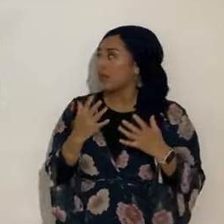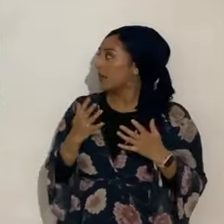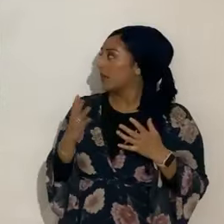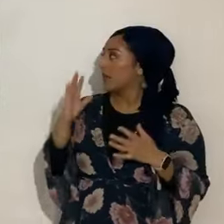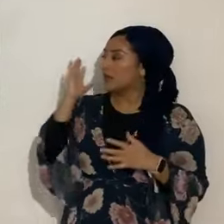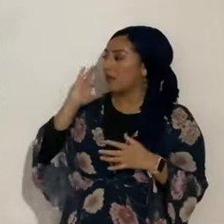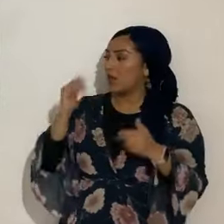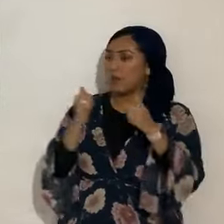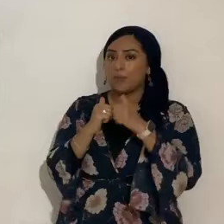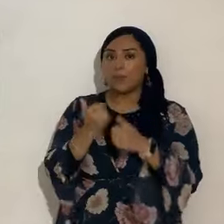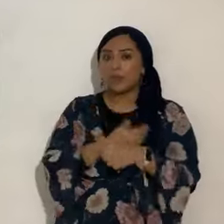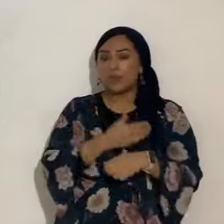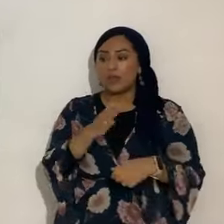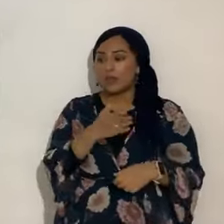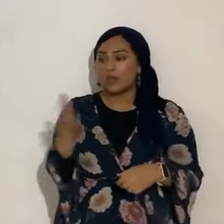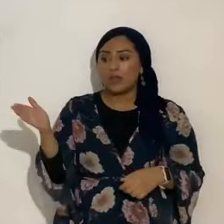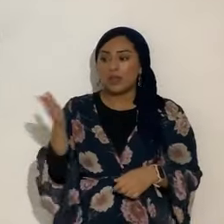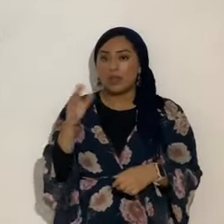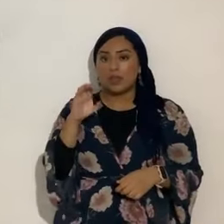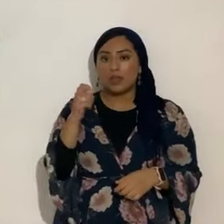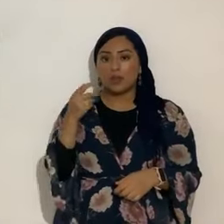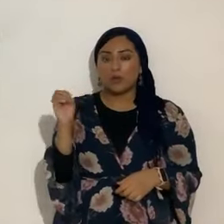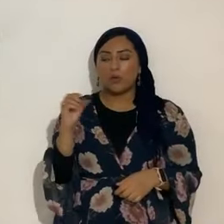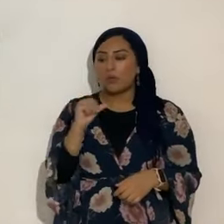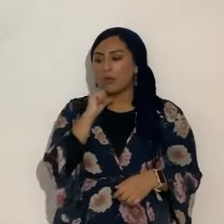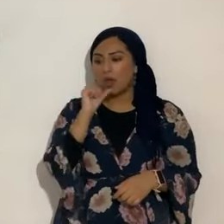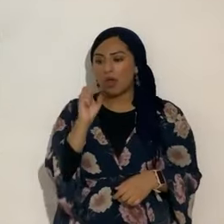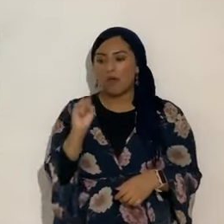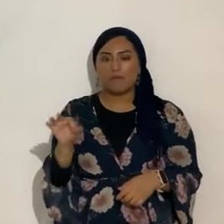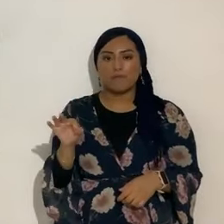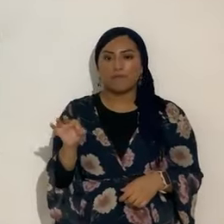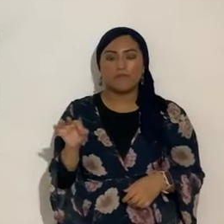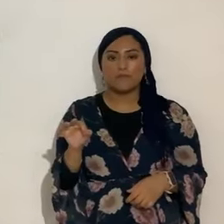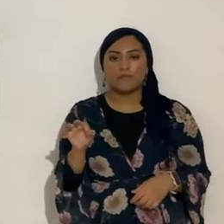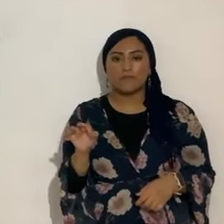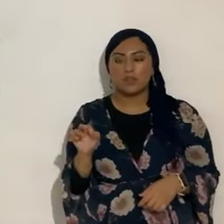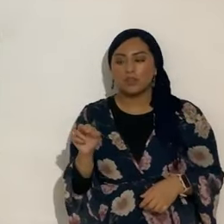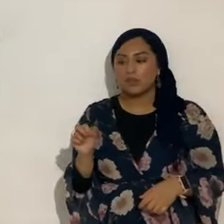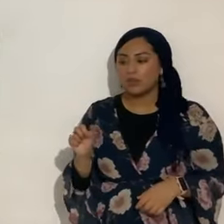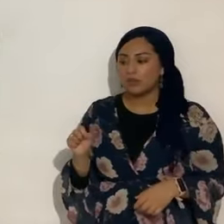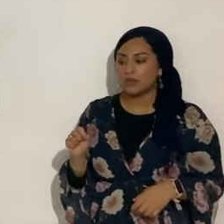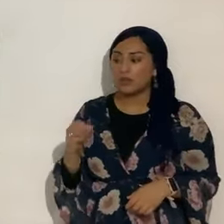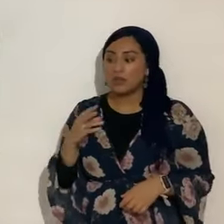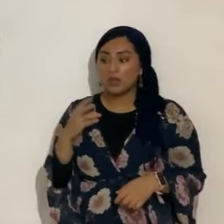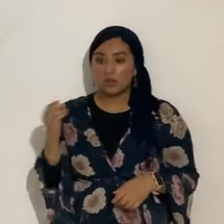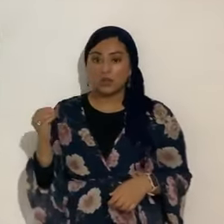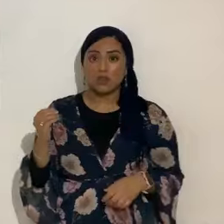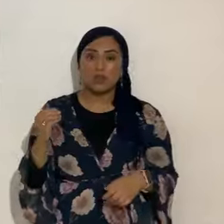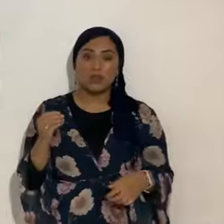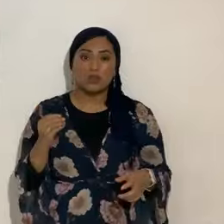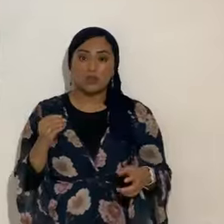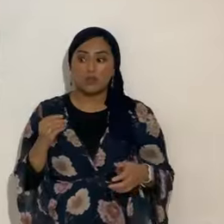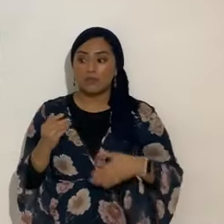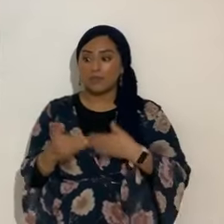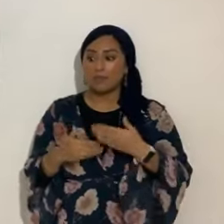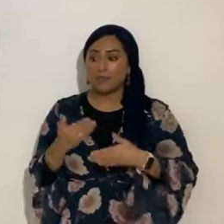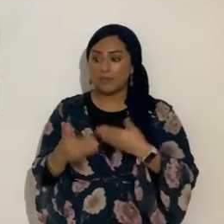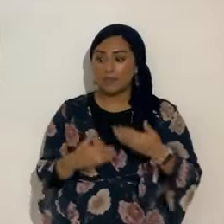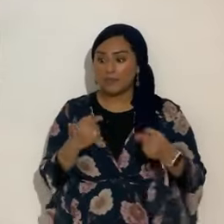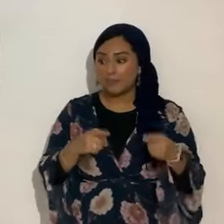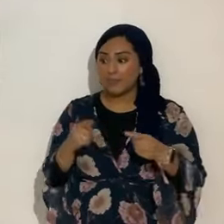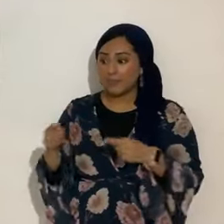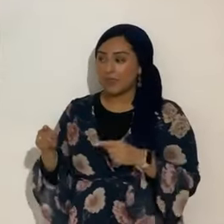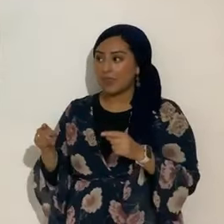con nosotros no apagaron su ego, no apagaron eso. Y entonces en un momento dado,